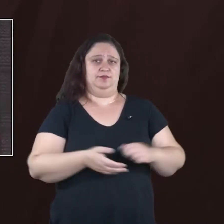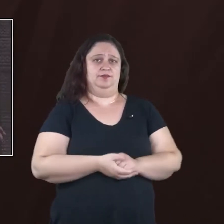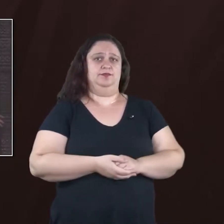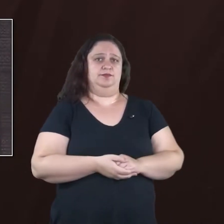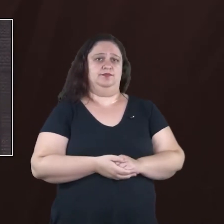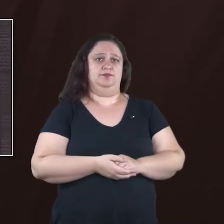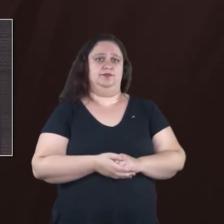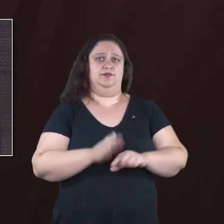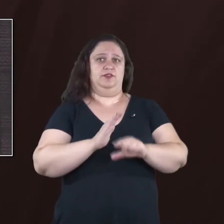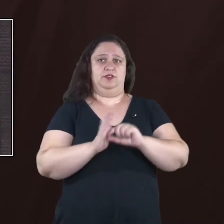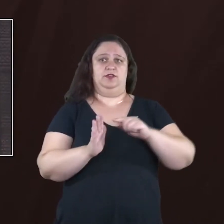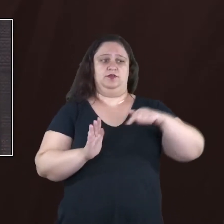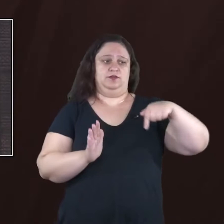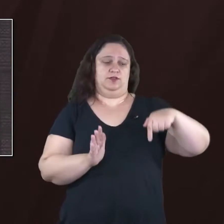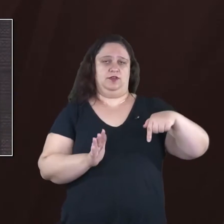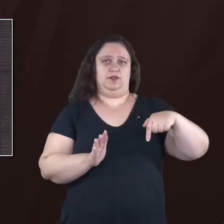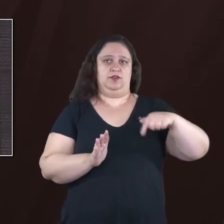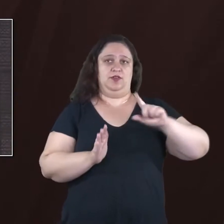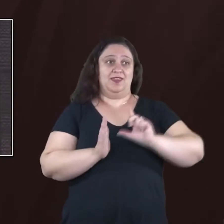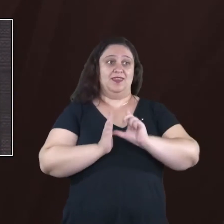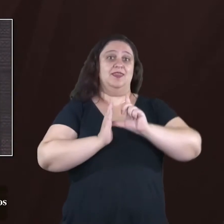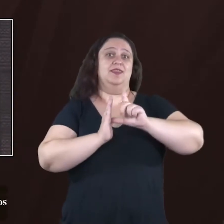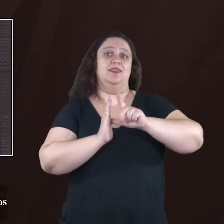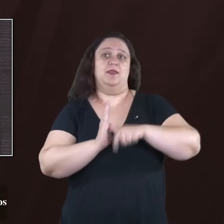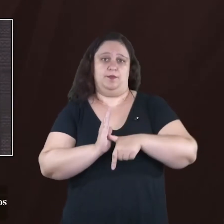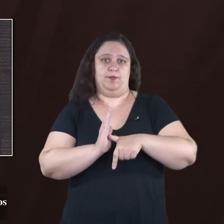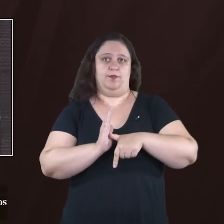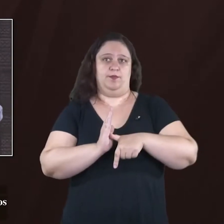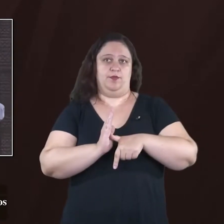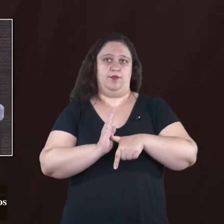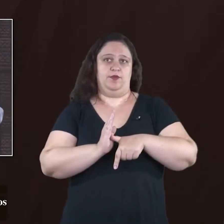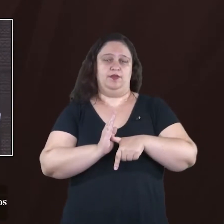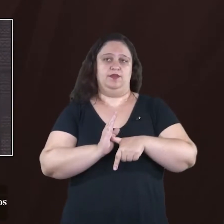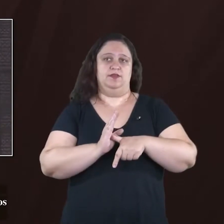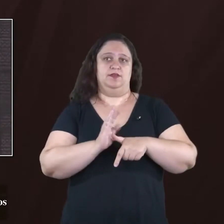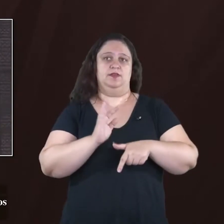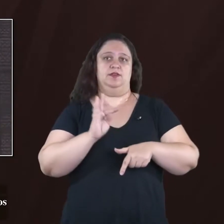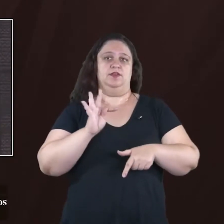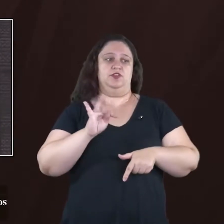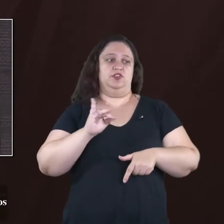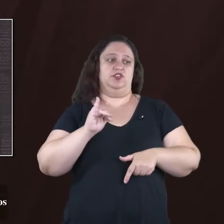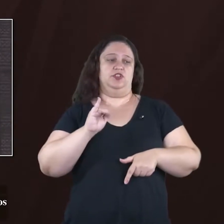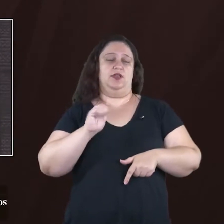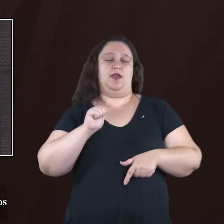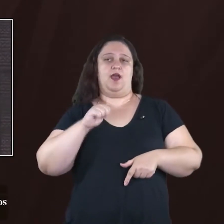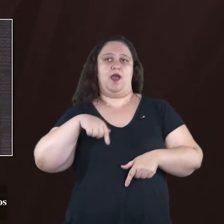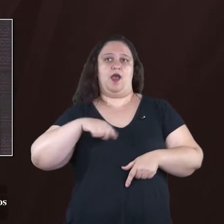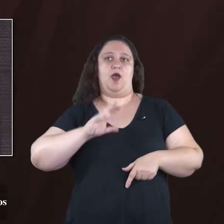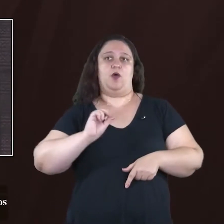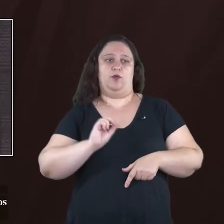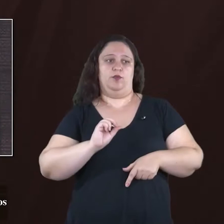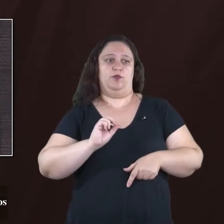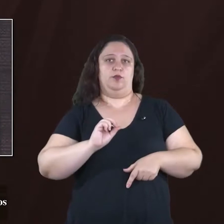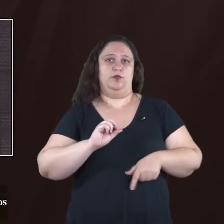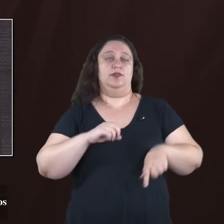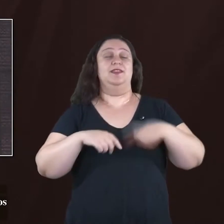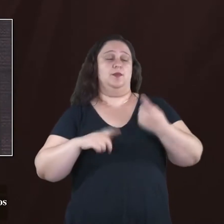Versículo 7, depois foi visto por Tiago e mais tarde por todos os apóstolos. E,